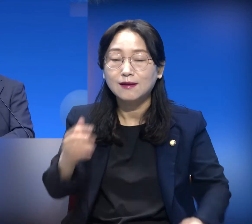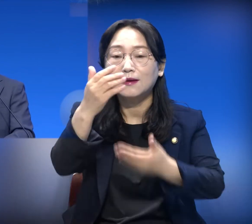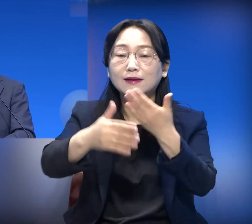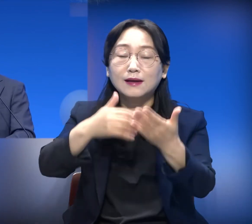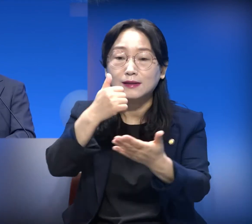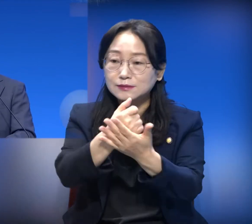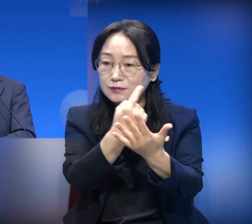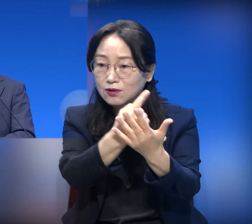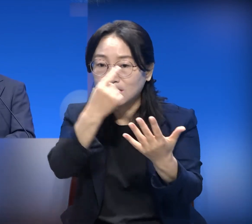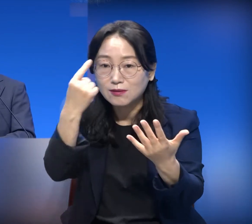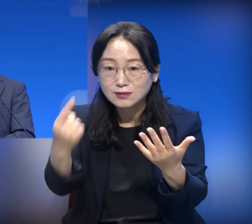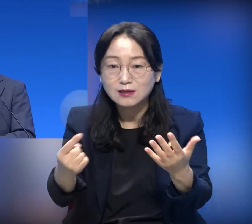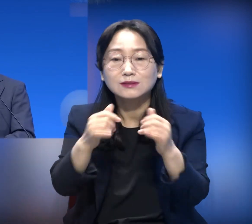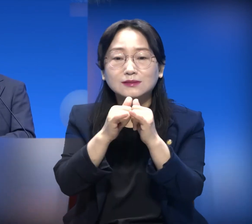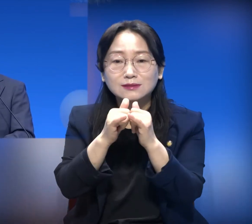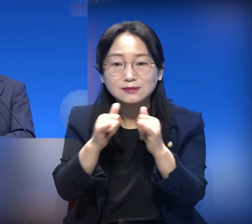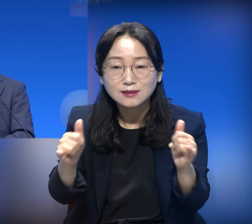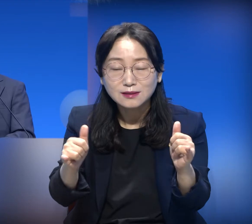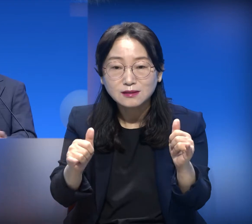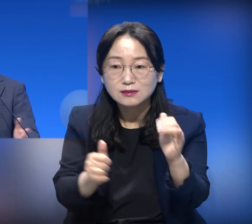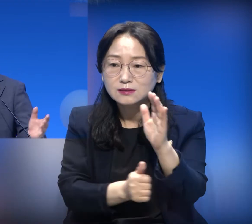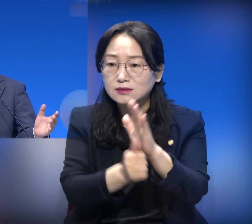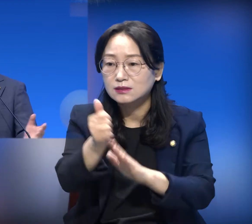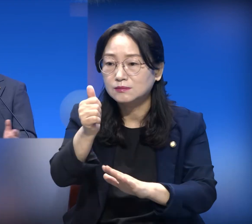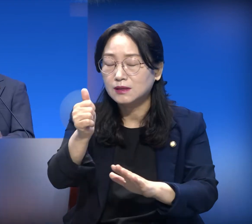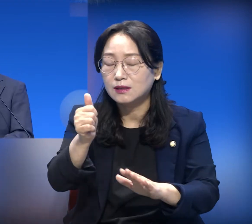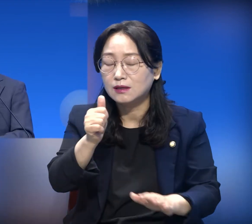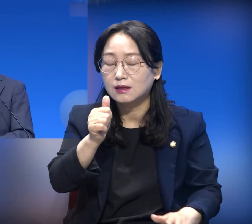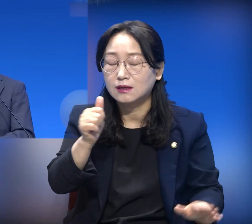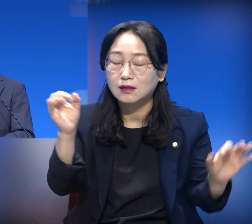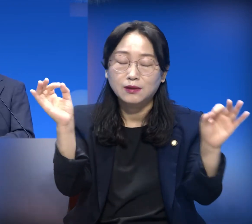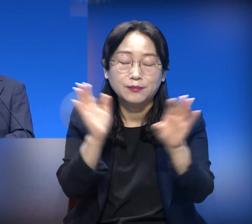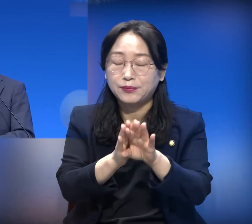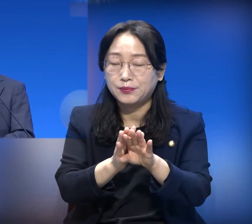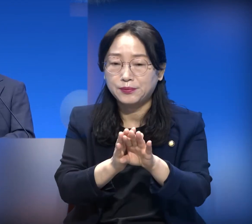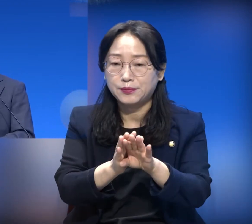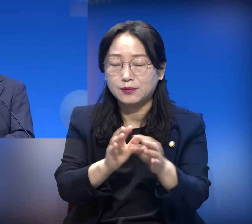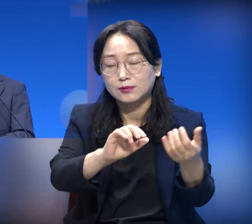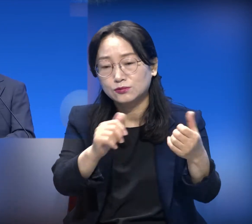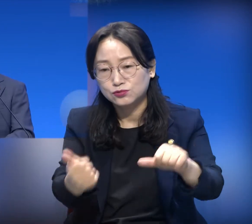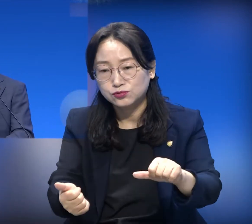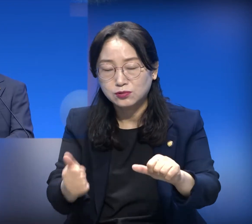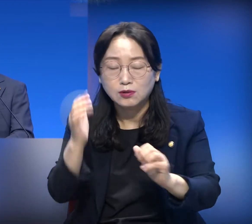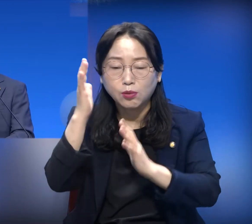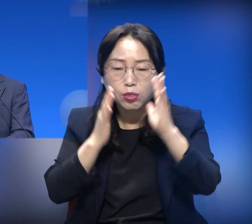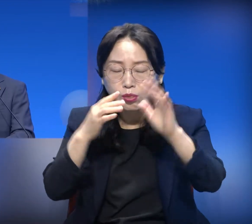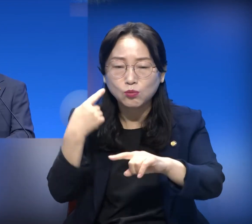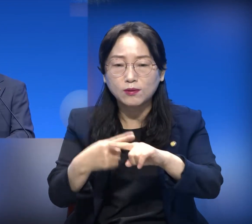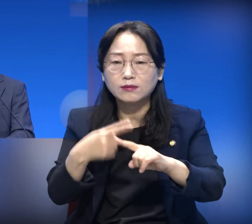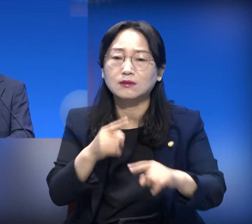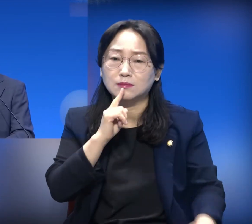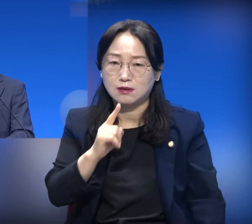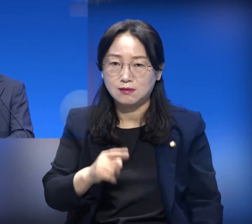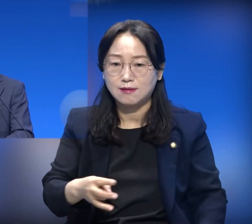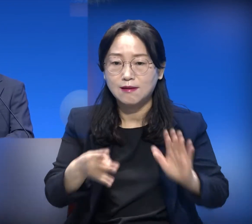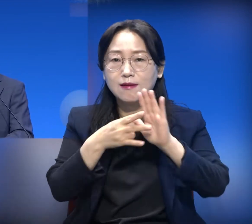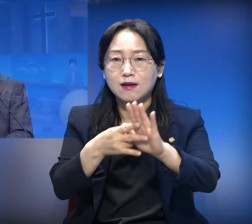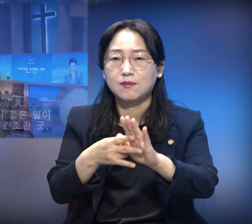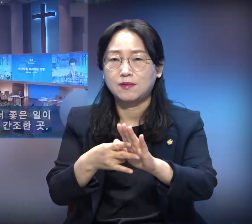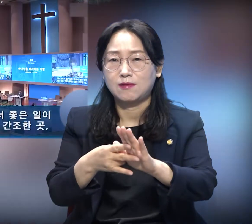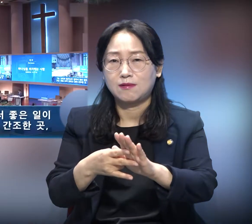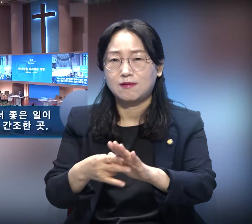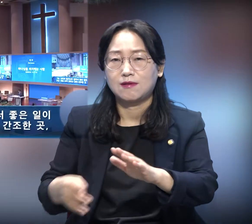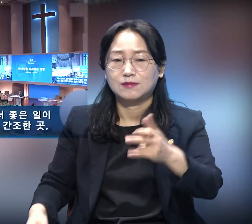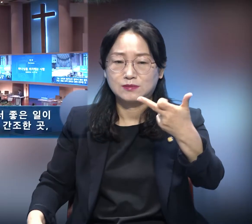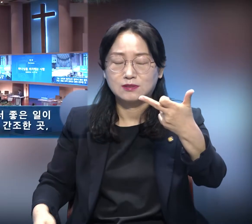하나님 떠난 인생은 희망이 없는 사막의 떨기나무와 같다고 성경은 설명합니다. 예레미야 10장 6절입니다.